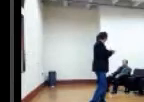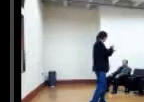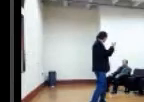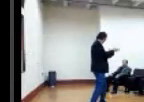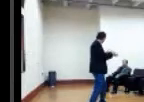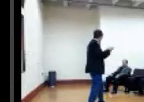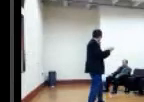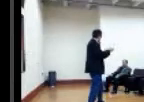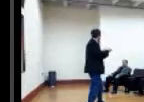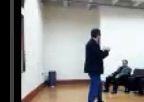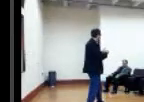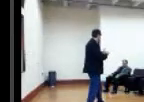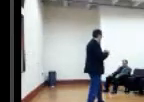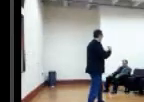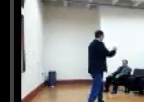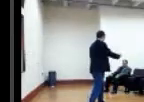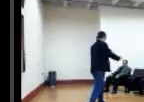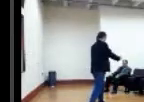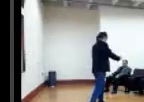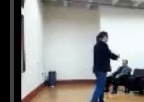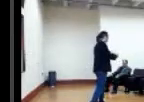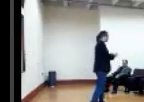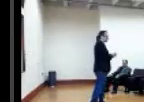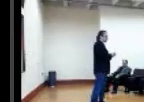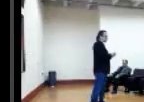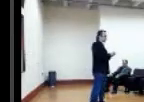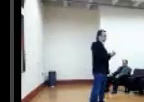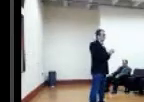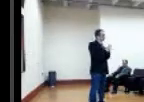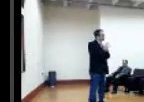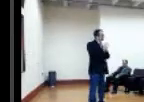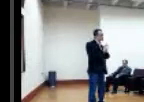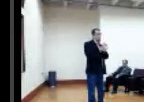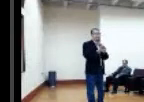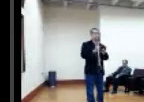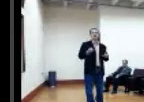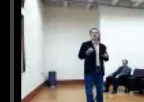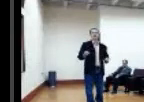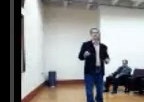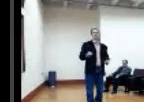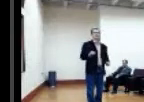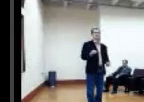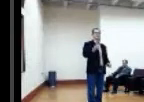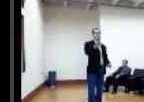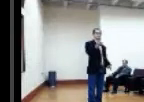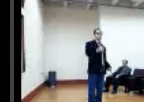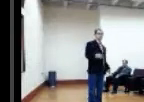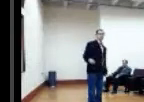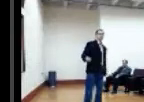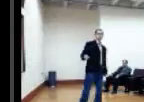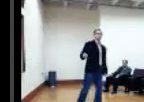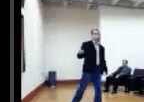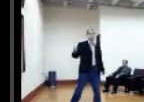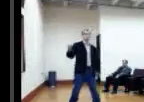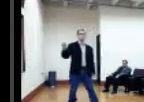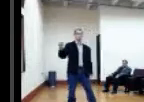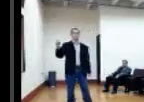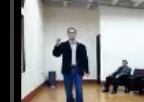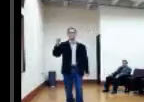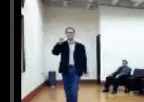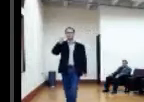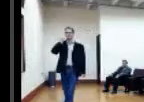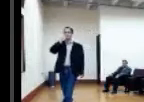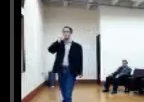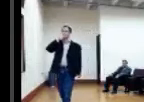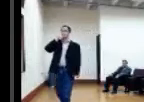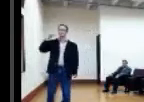desde que existe como especie, y el mismo lenguaje se va formando por la misma necesidad de interactuar con los demás. Entonces, es un